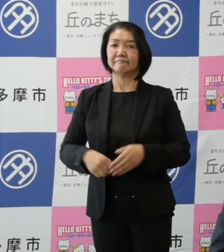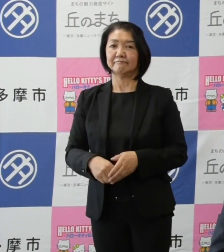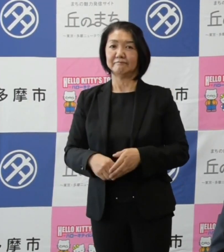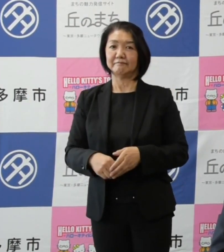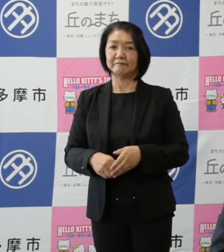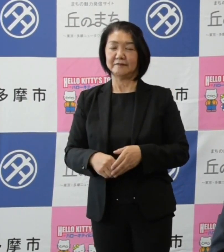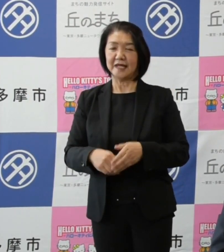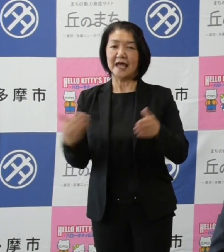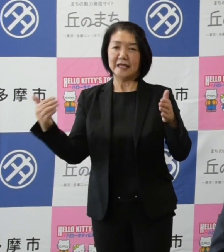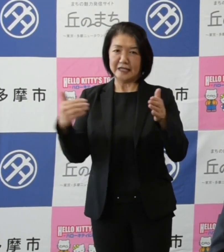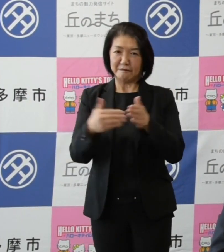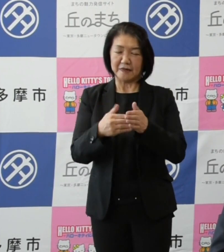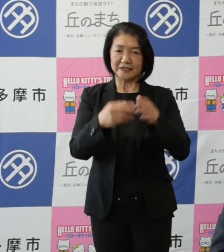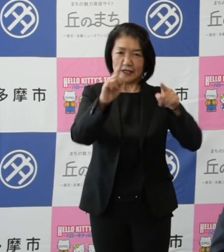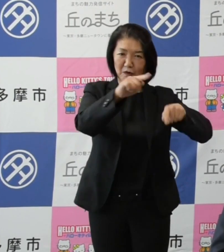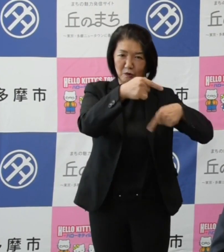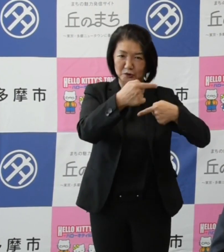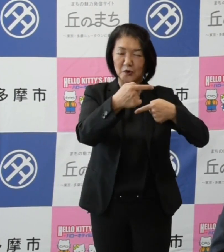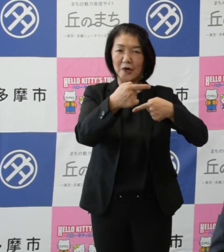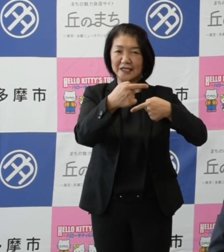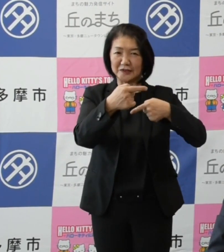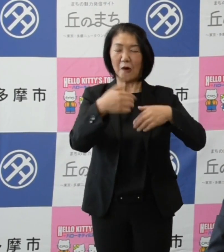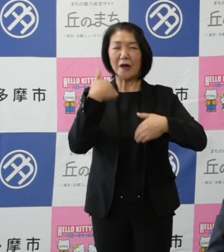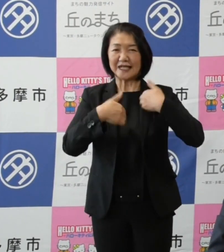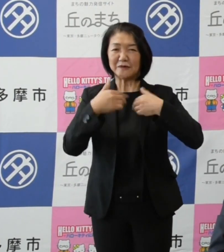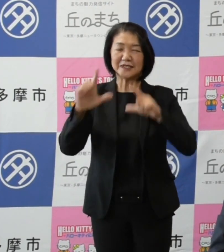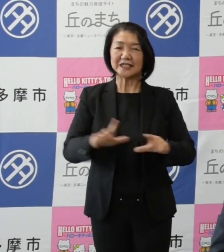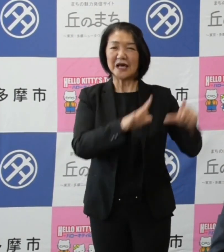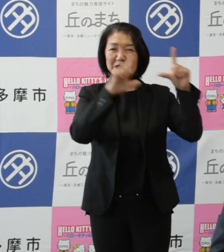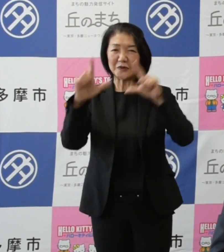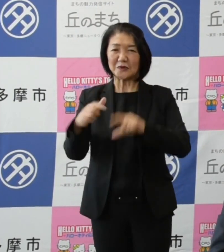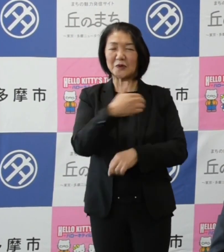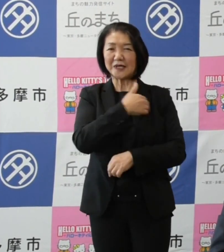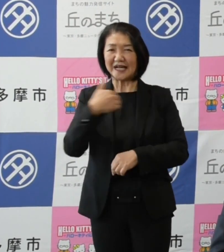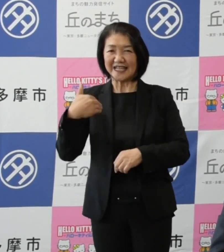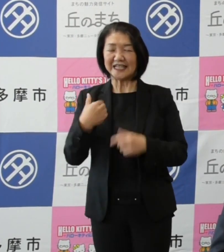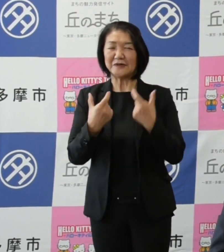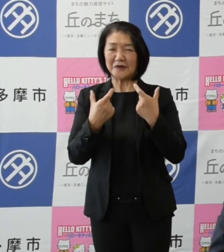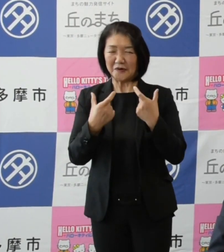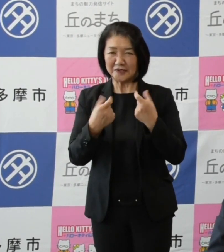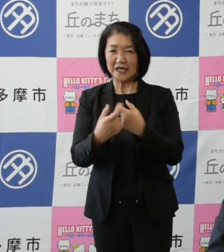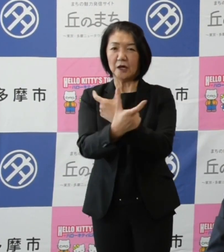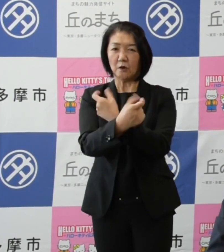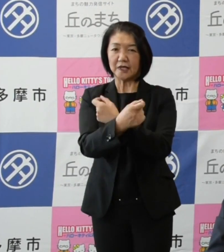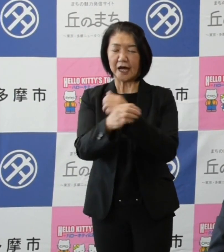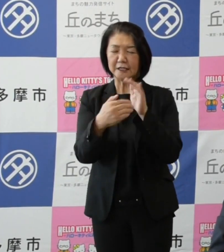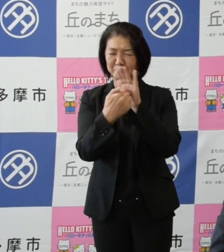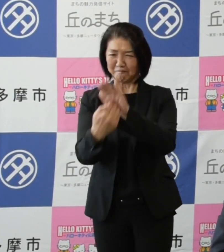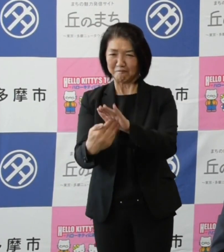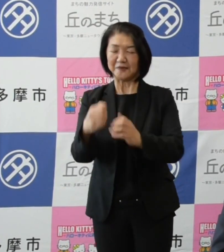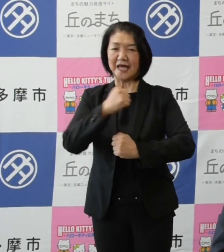年末年始を無事過ごすことができるまで、お互い気をつけていきましょう。